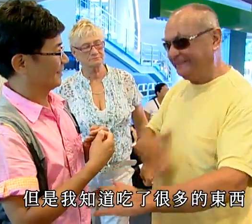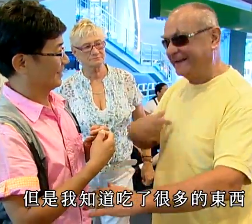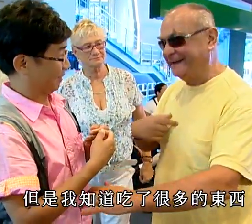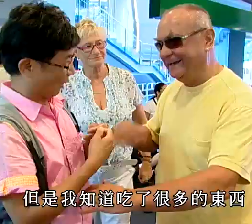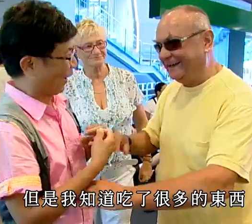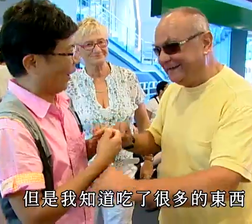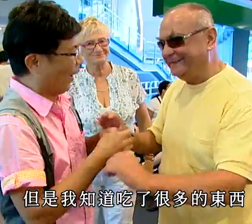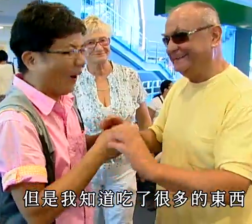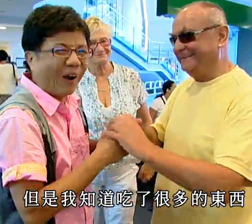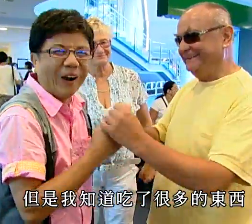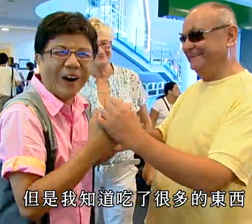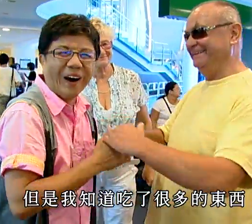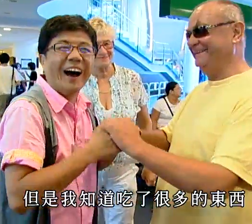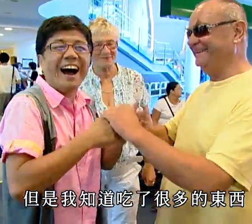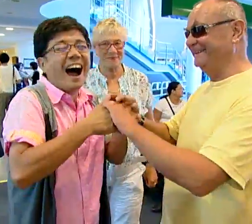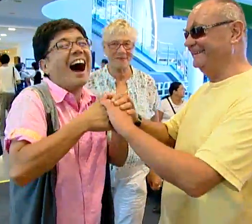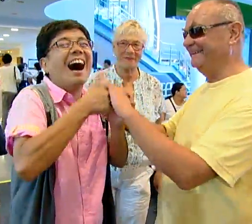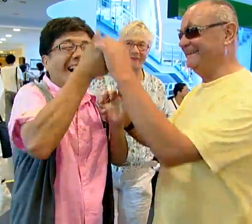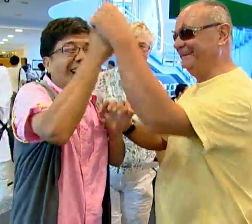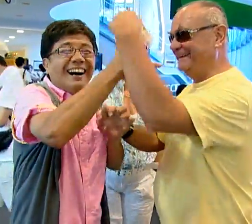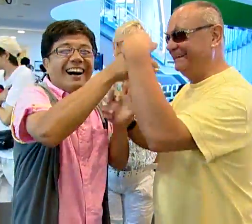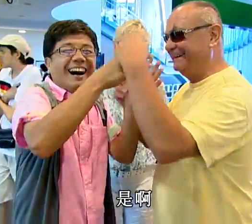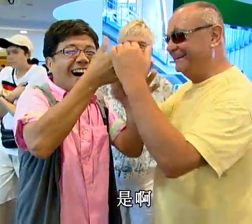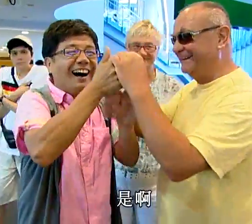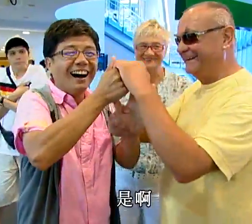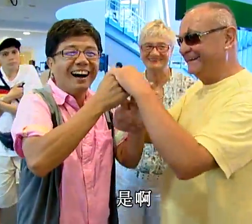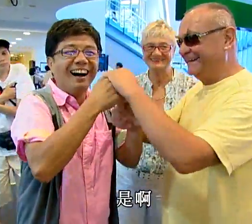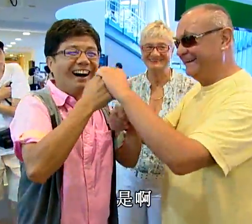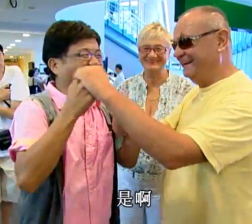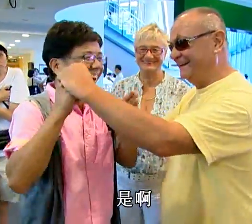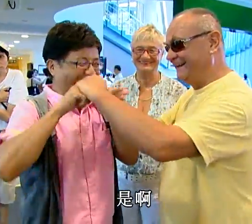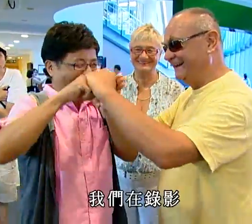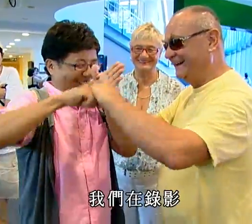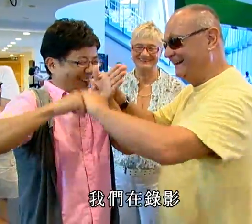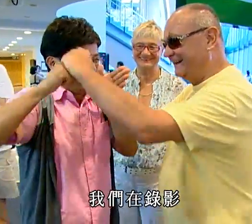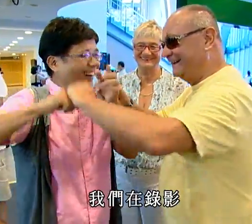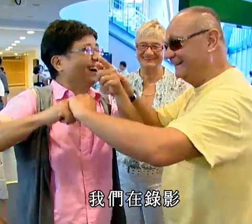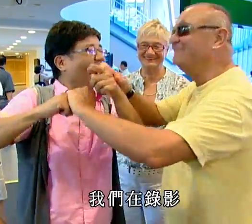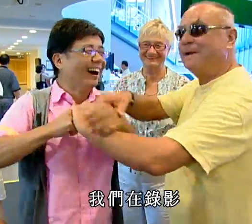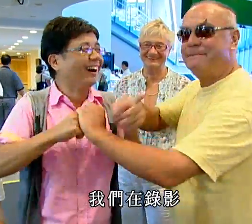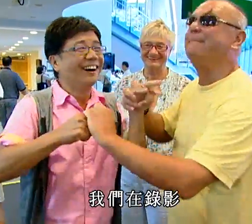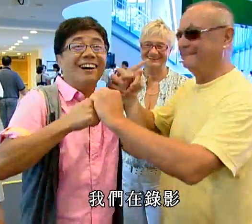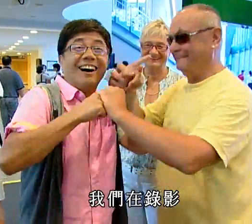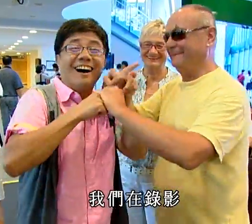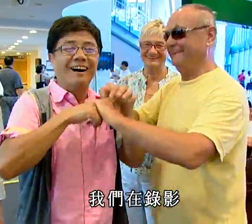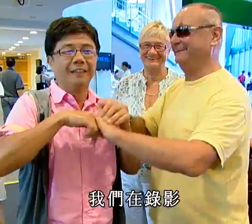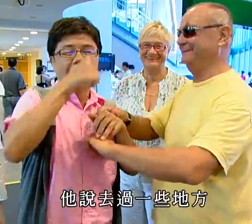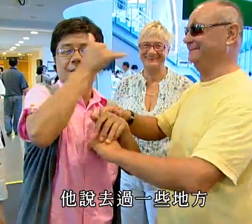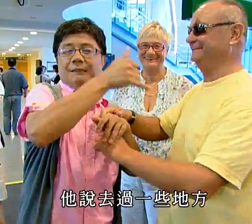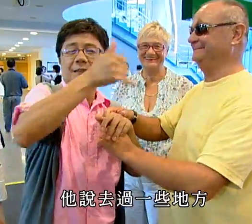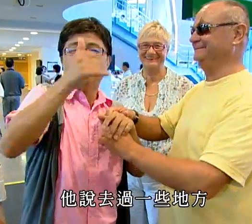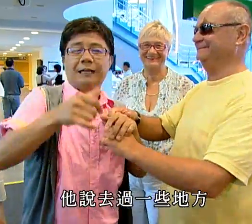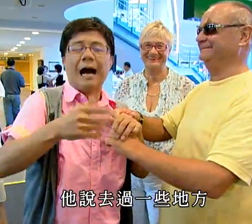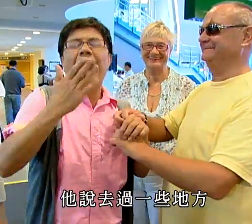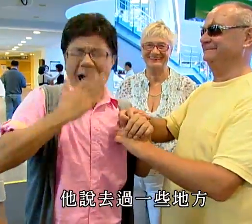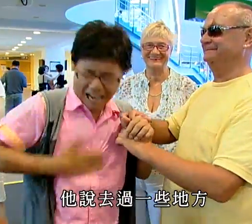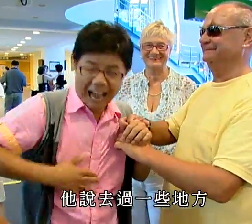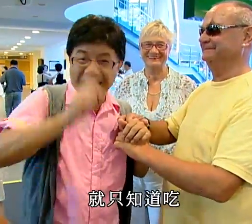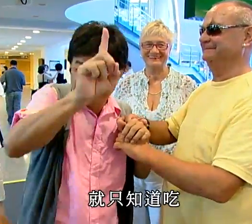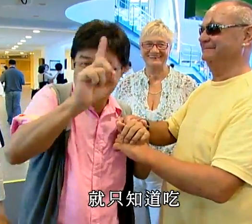西。 哦，是啊，我们在录影。他说啊，去过一些地方就只知道